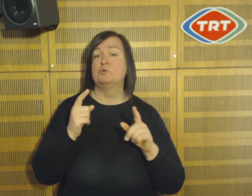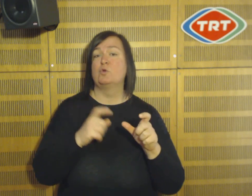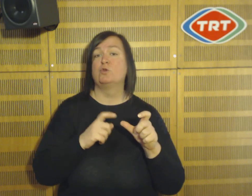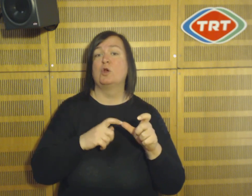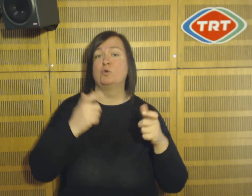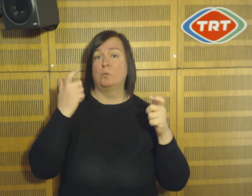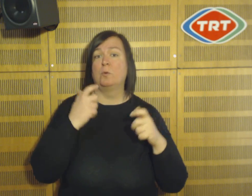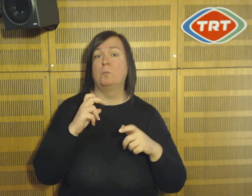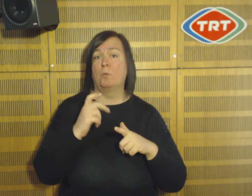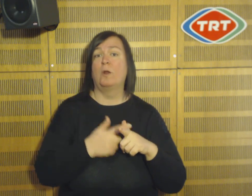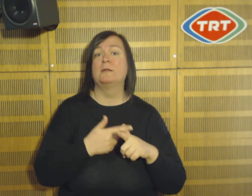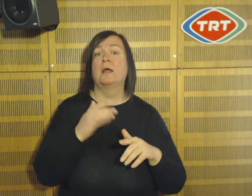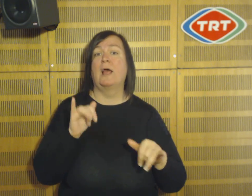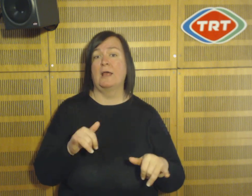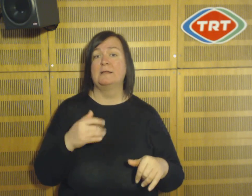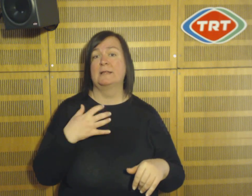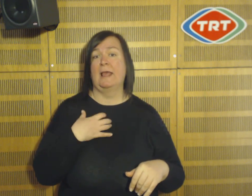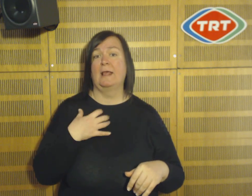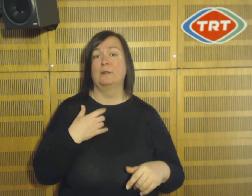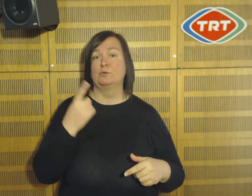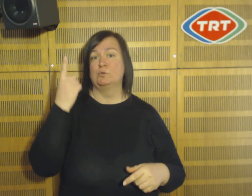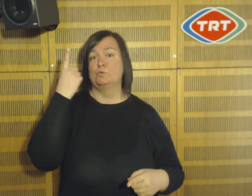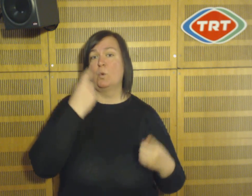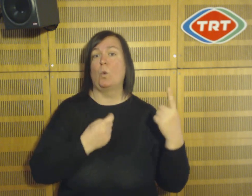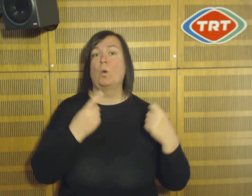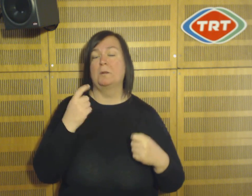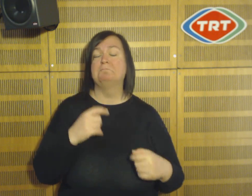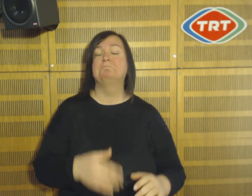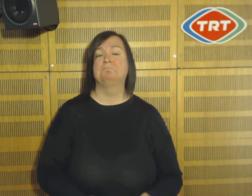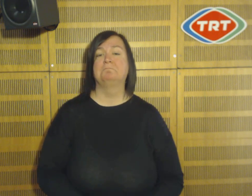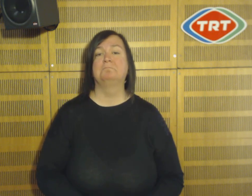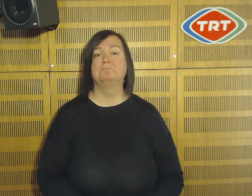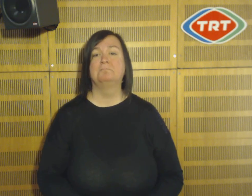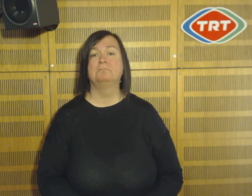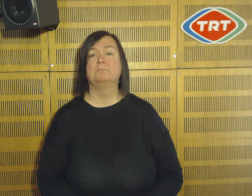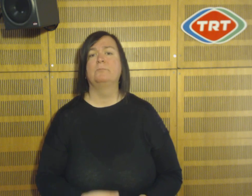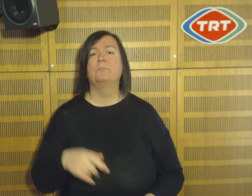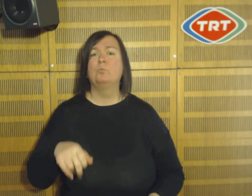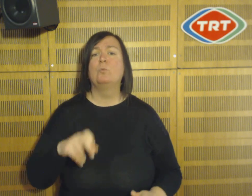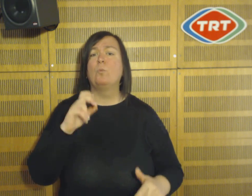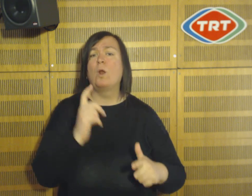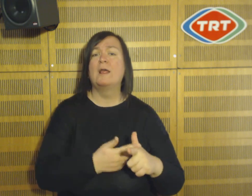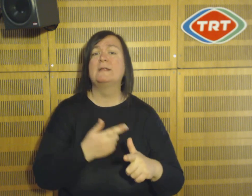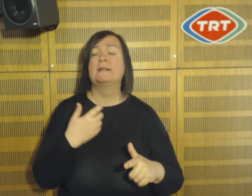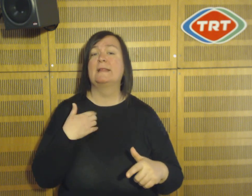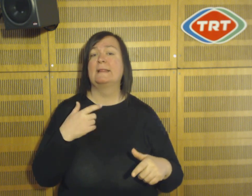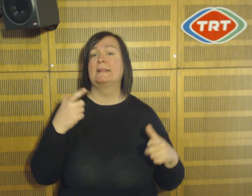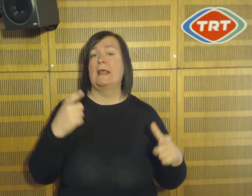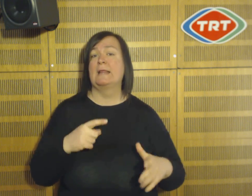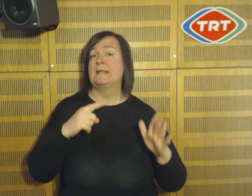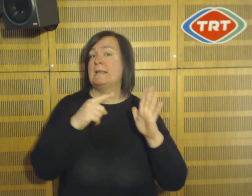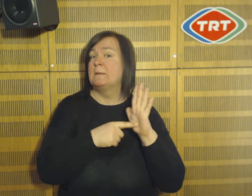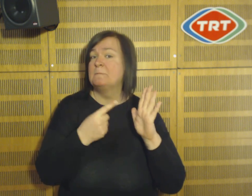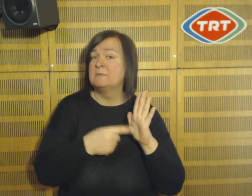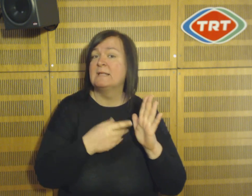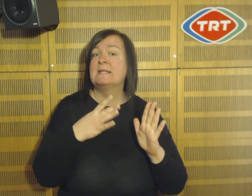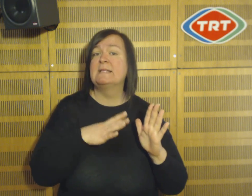projesi Aynı zamanda da kendimizi de sorgulayan yanı var Eee Bu projede yer almak imza atmak isteyenler ne